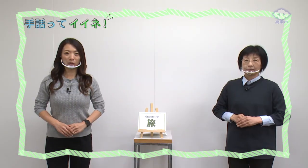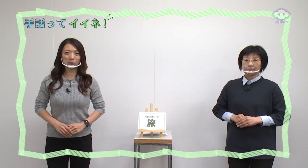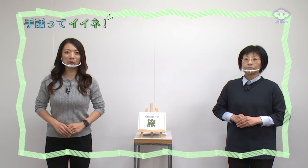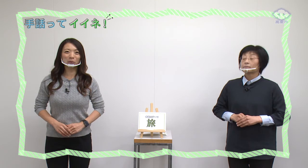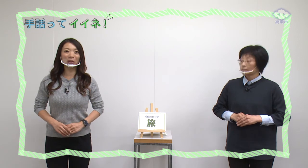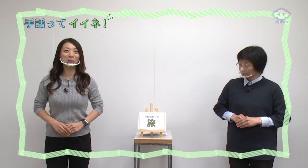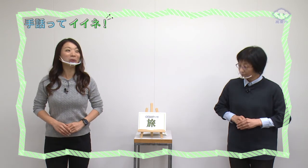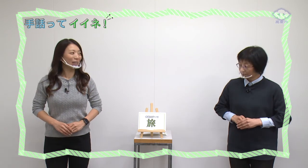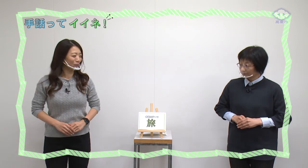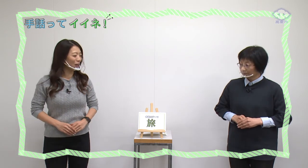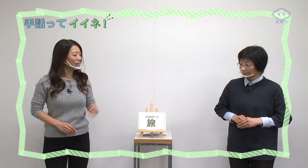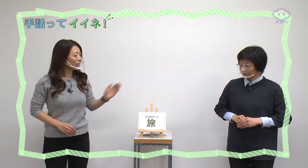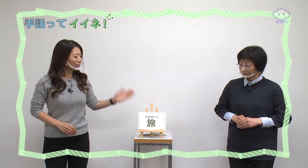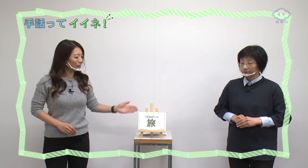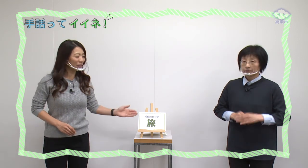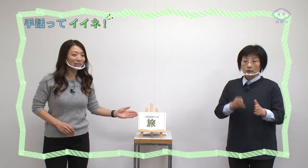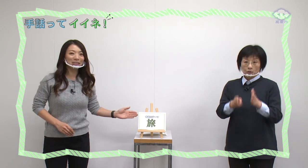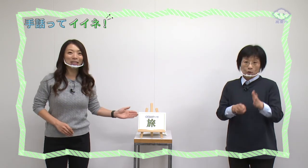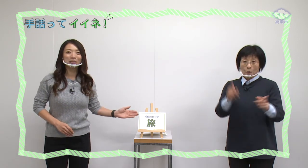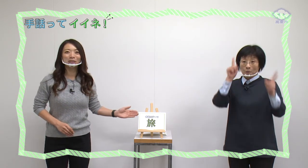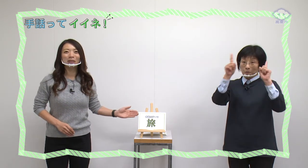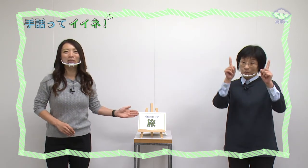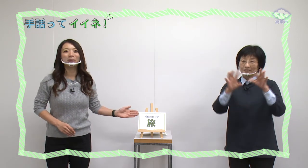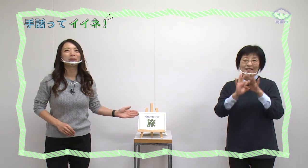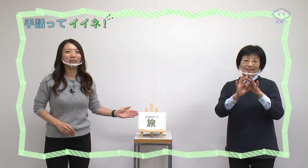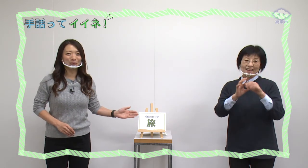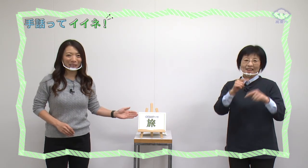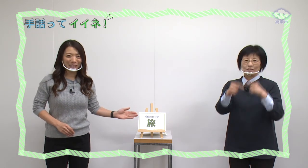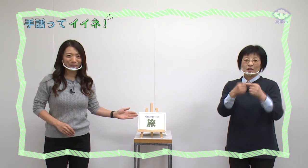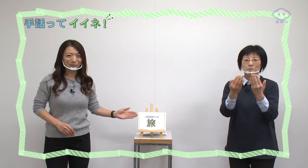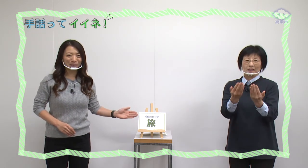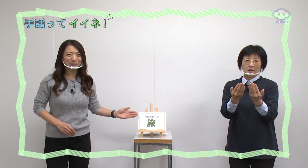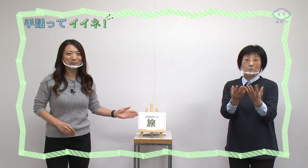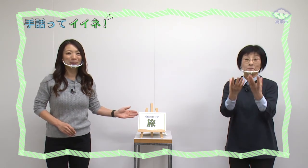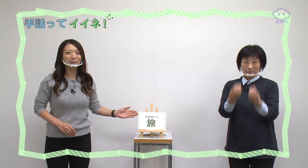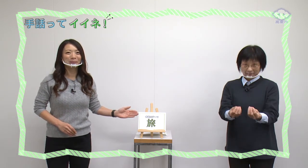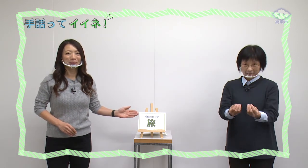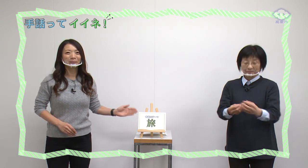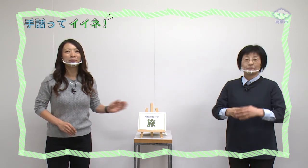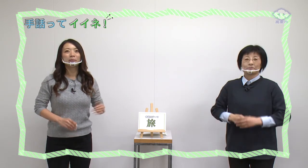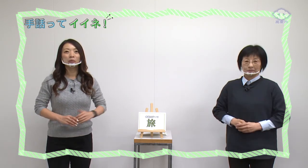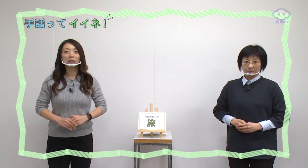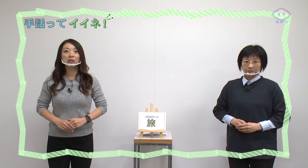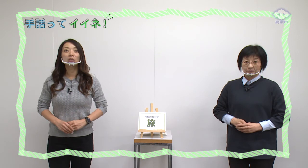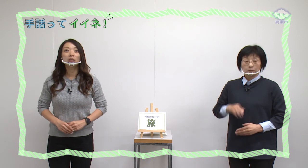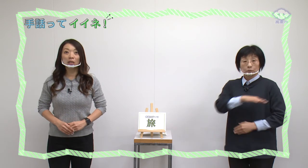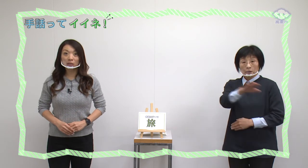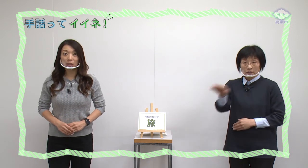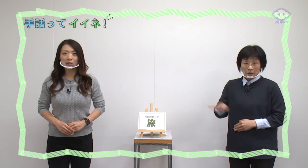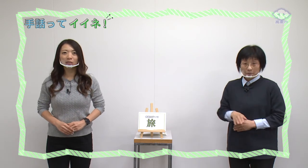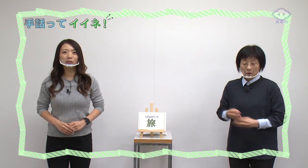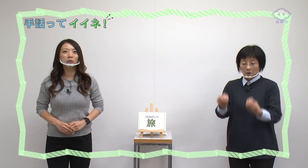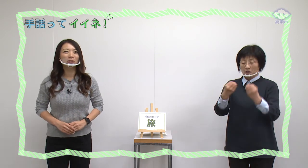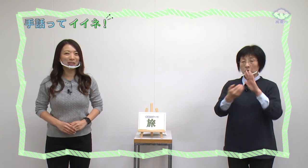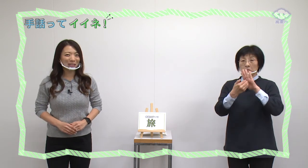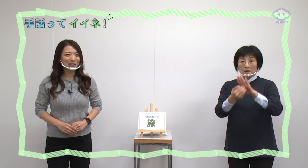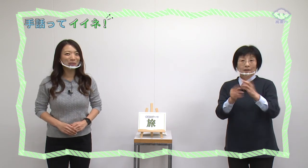はい、ということで今回は旅についての手話をお送りしました。皆さん、感染対策をしっかりと